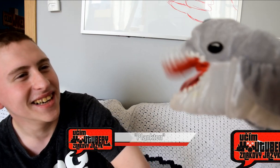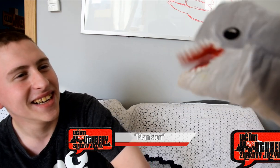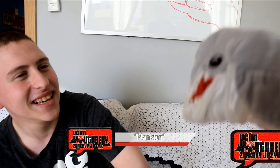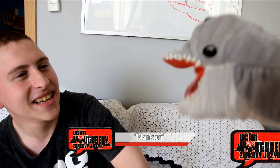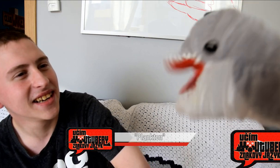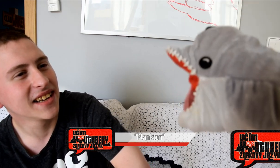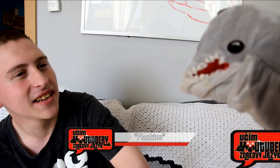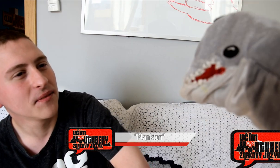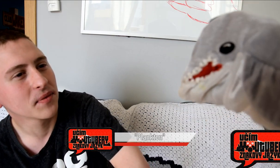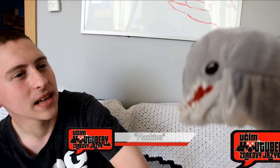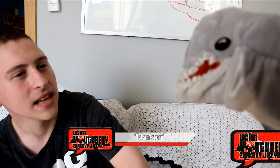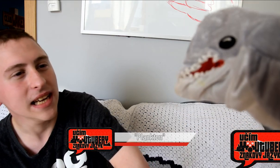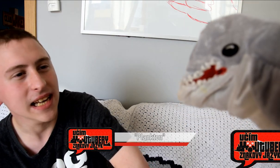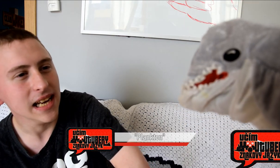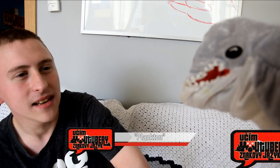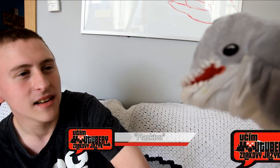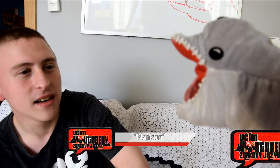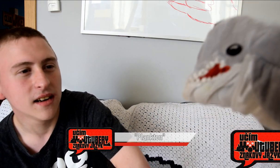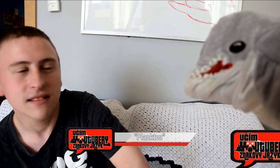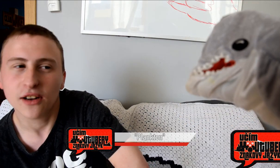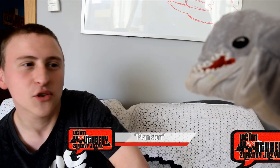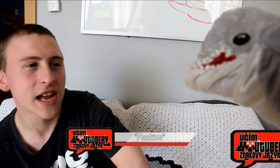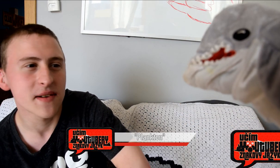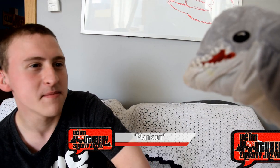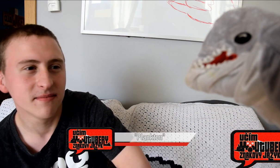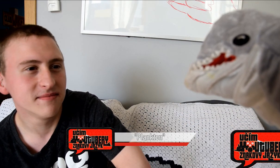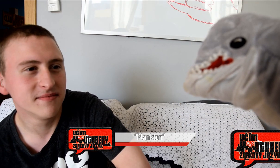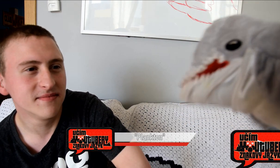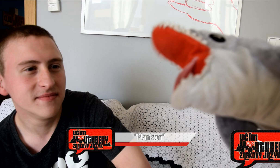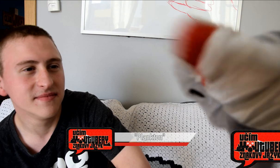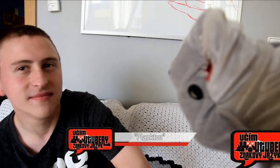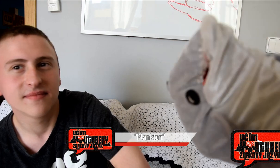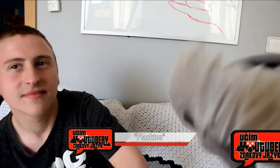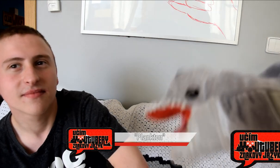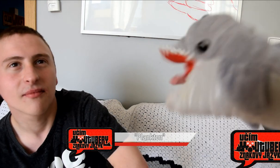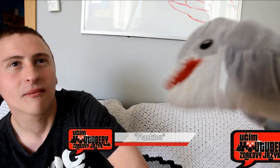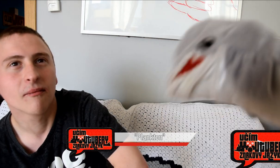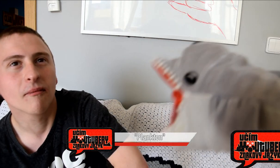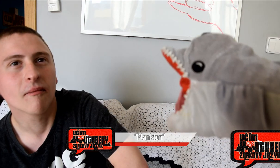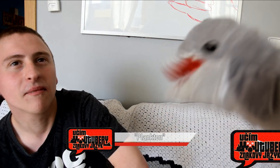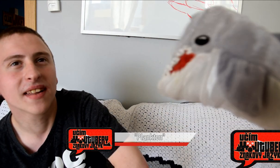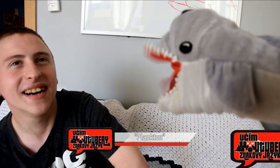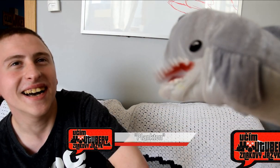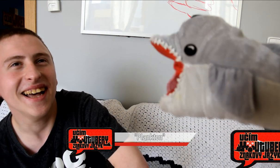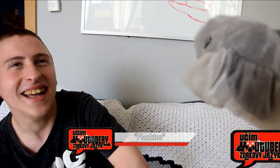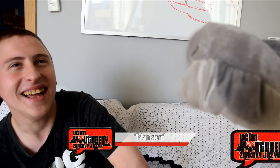jako jikry. Jikry? No. Tak to nevím. Jo, tak tady panáček něco neví, aha!